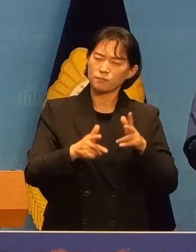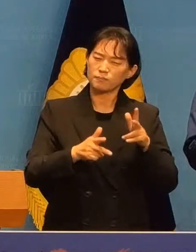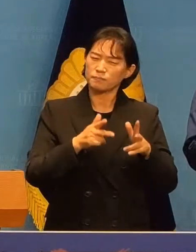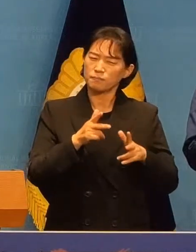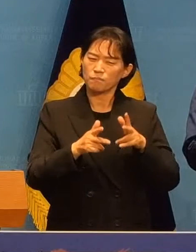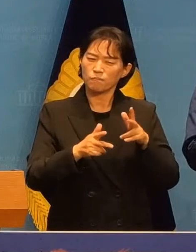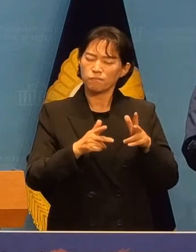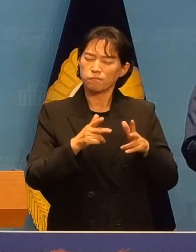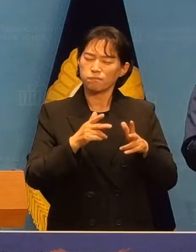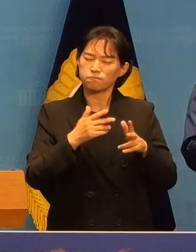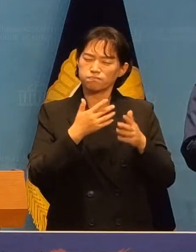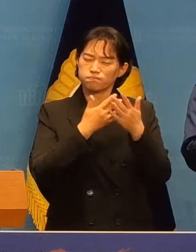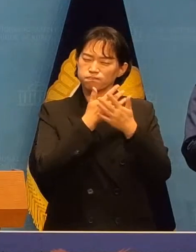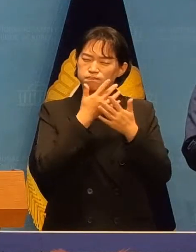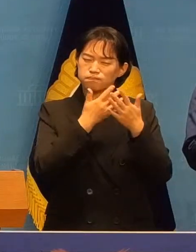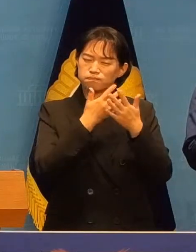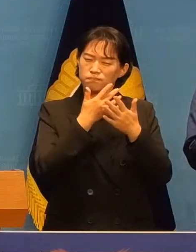요인을